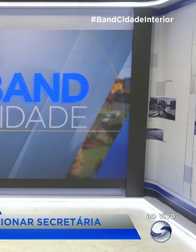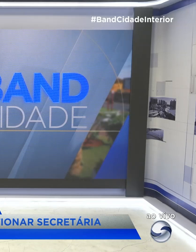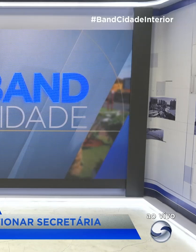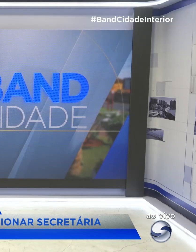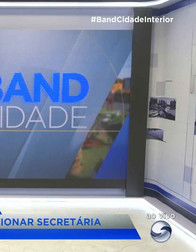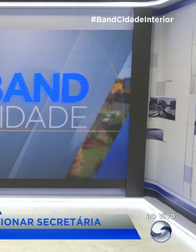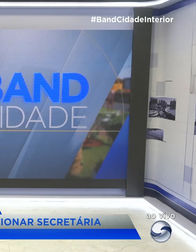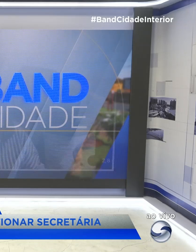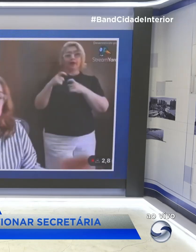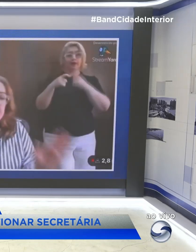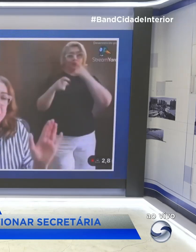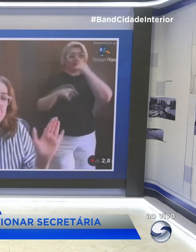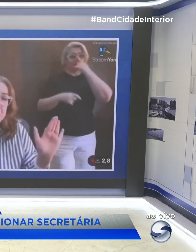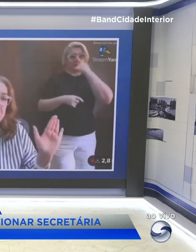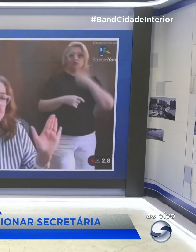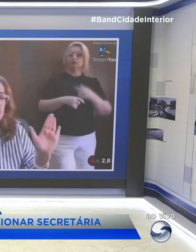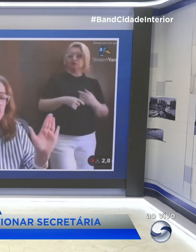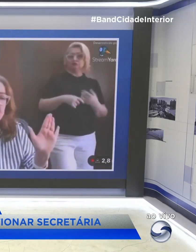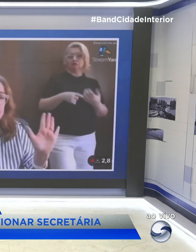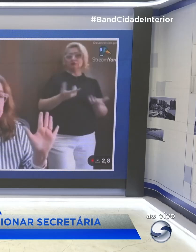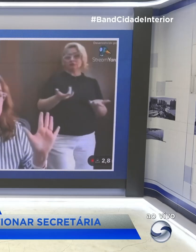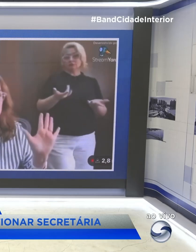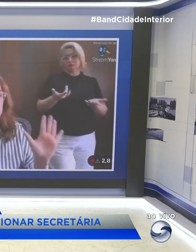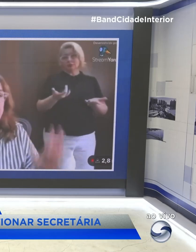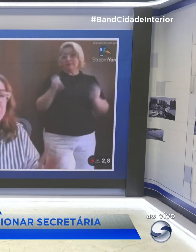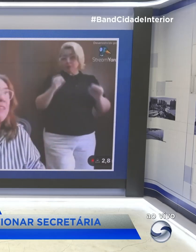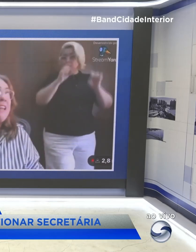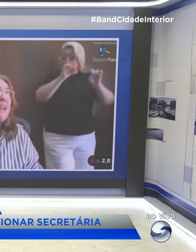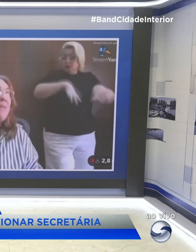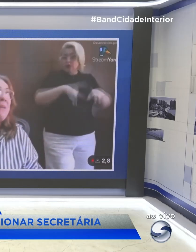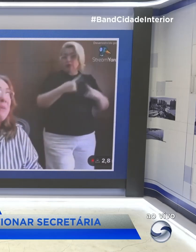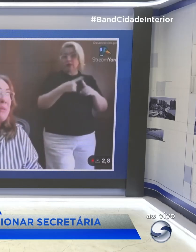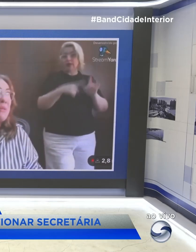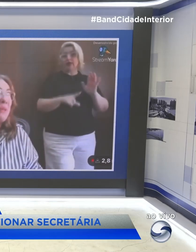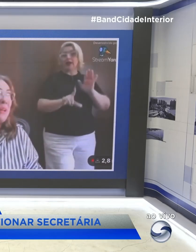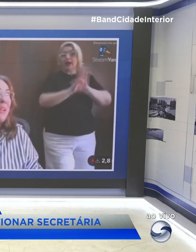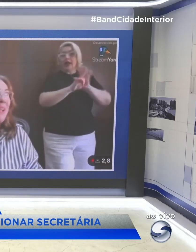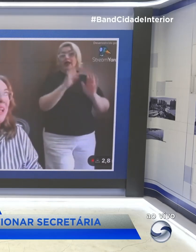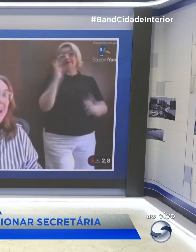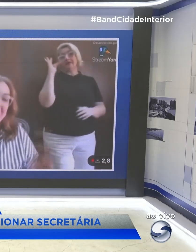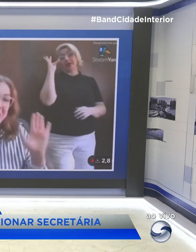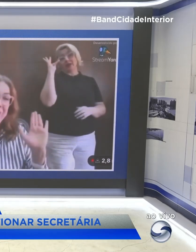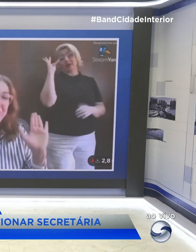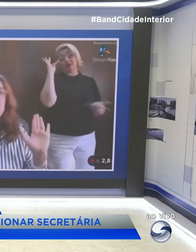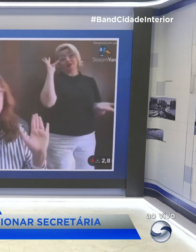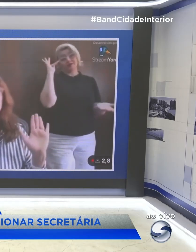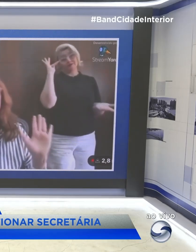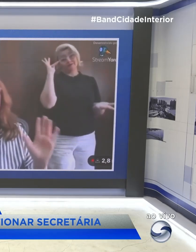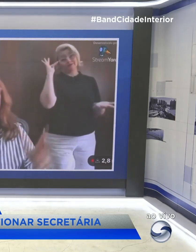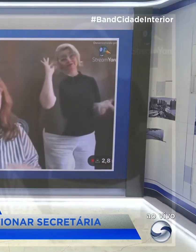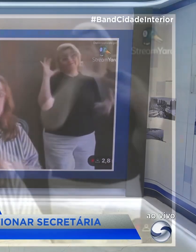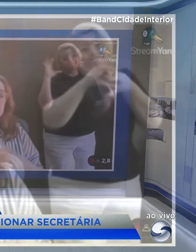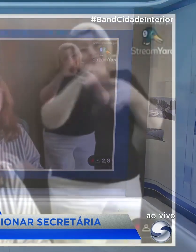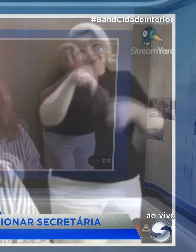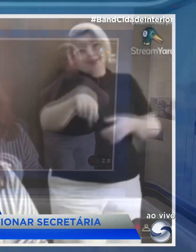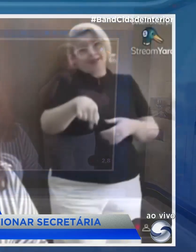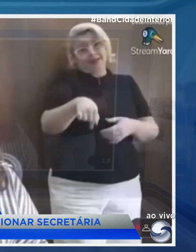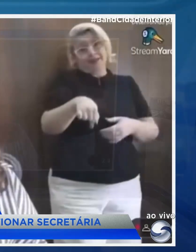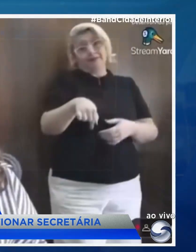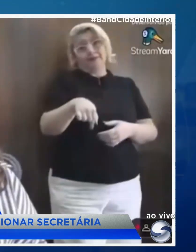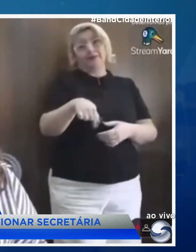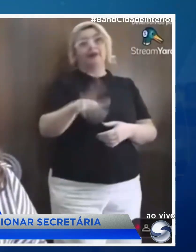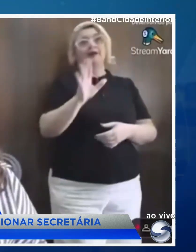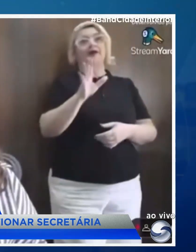live e chamou a atenção em duas perguntas feitas por professores. Uma delas foi feita por uma professora de Geografia de